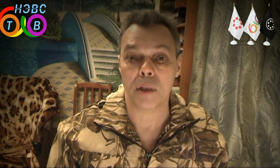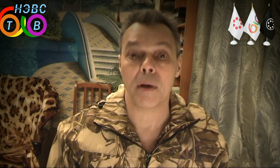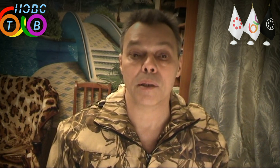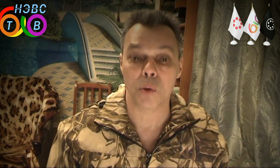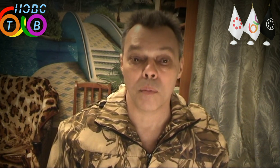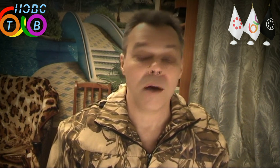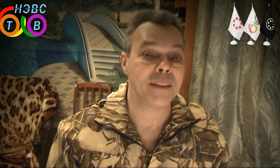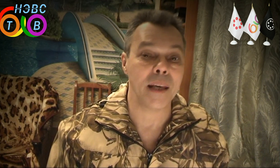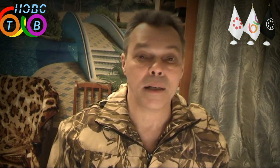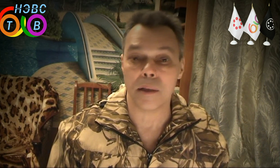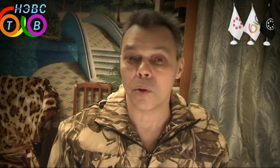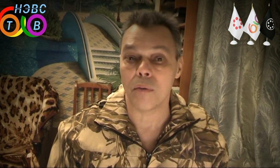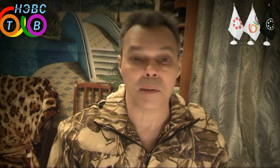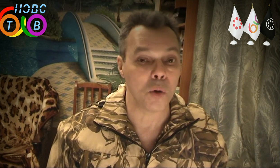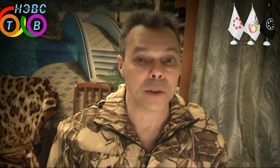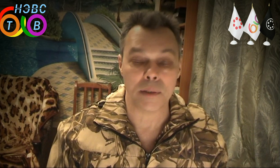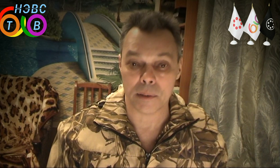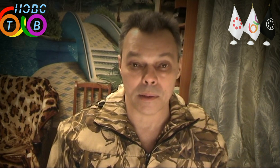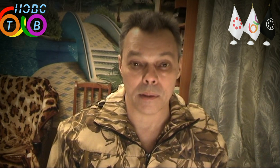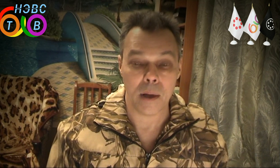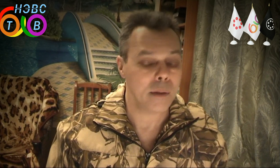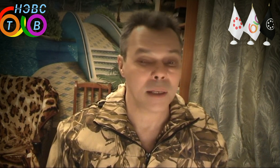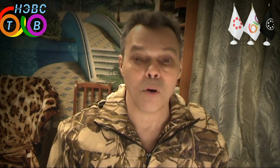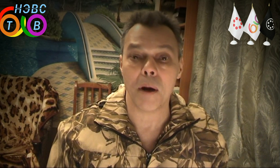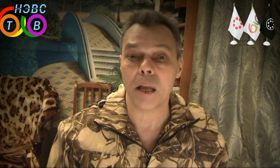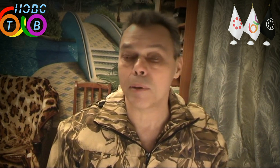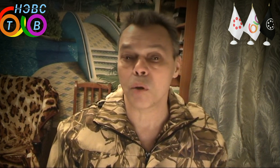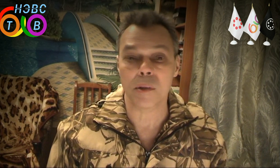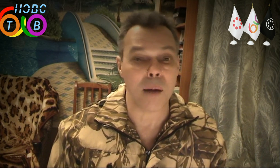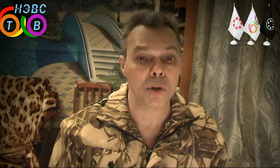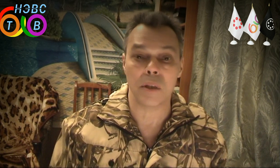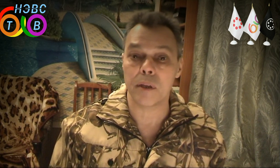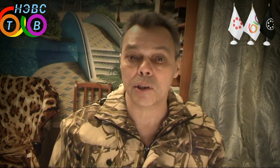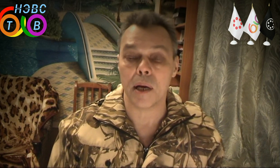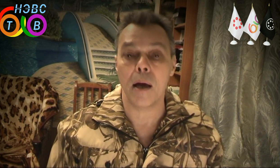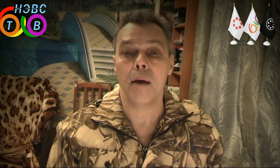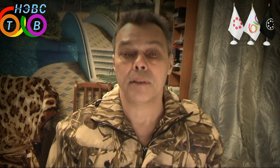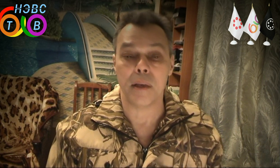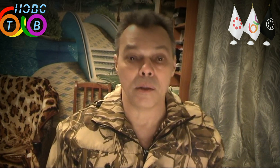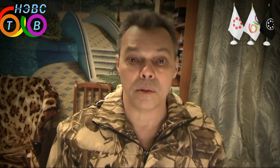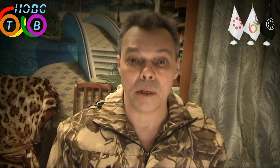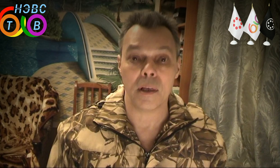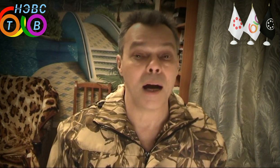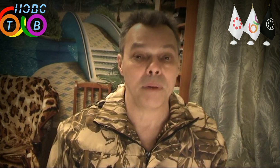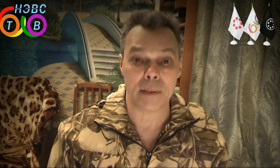энергетическим отцом всех ее возможных детей. И за кого бы она потом замуж не вышла, все ее дети